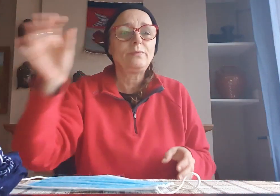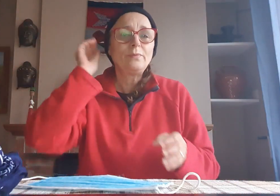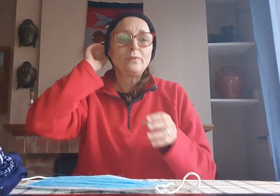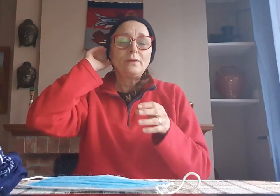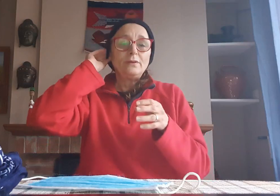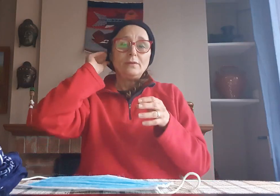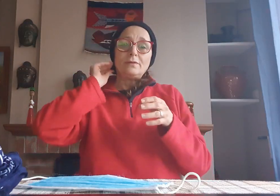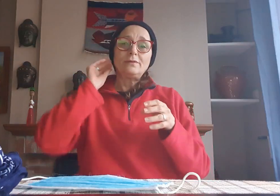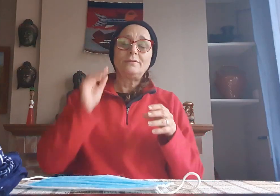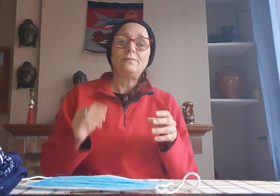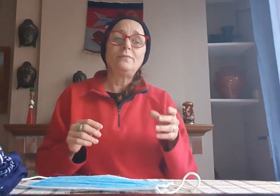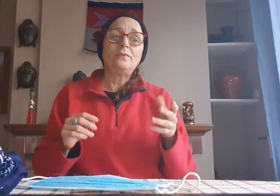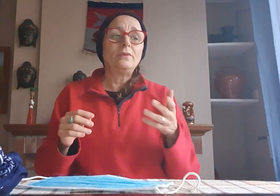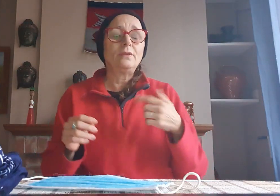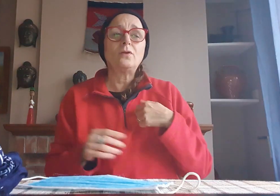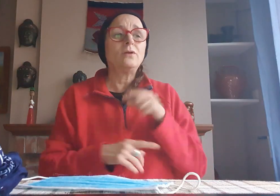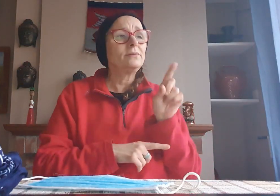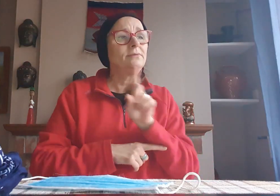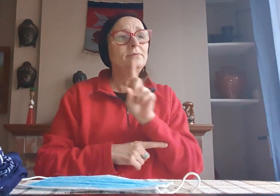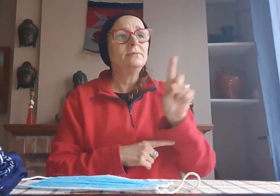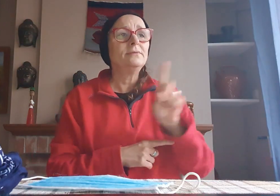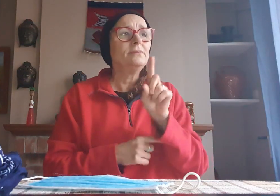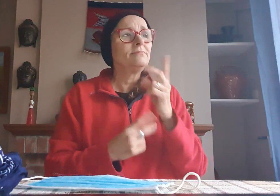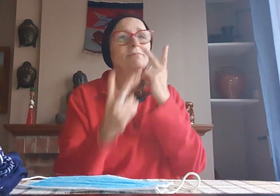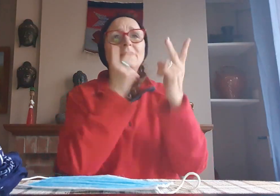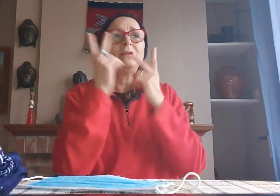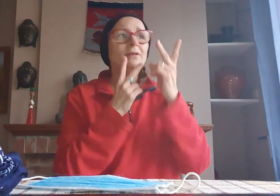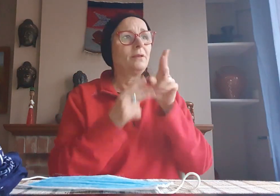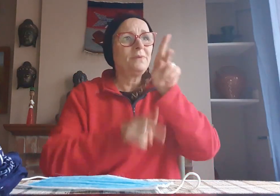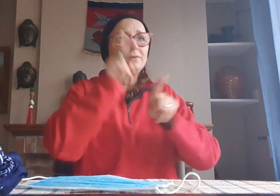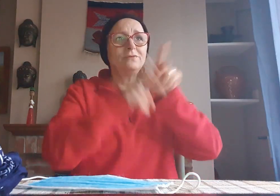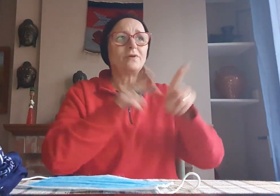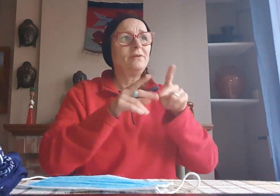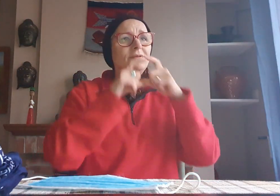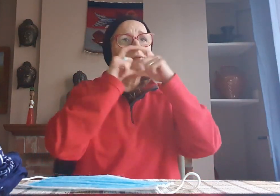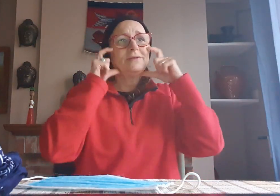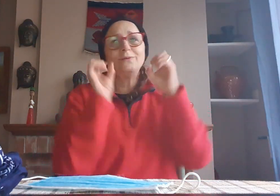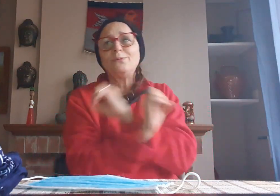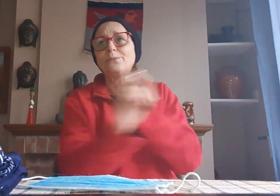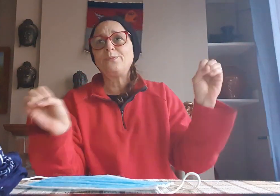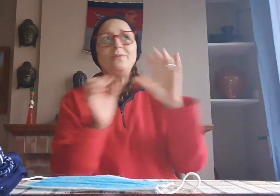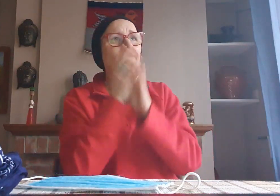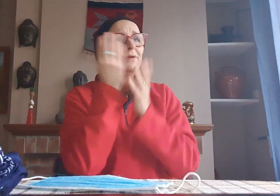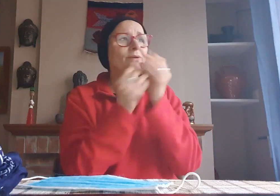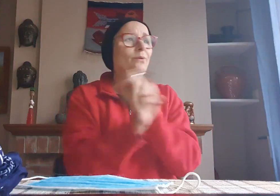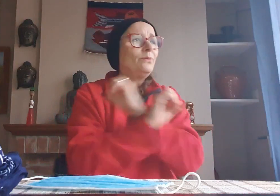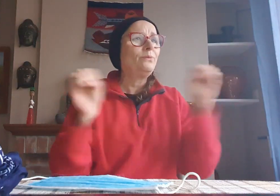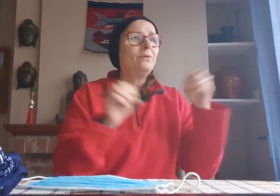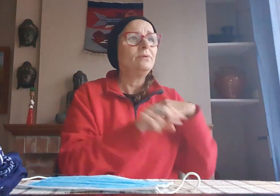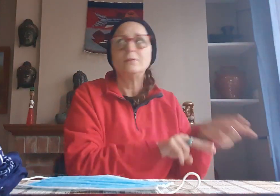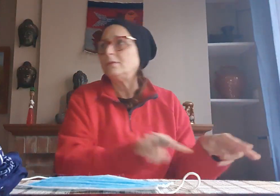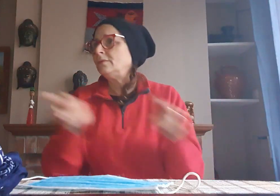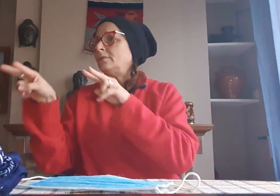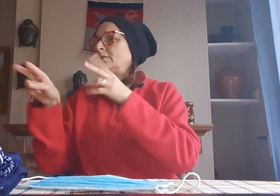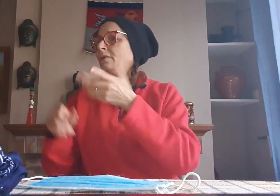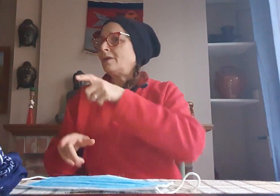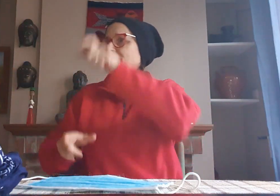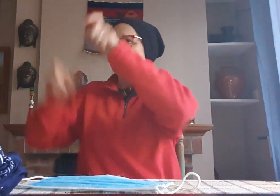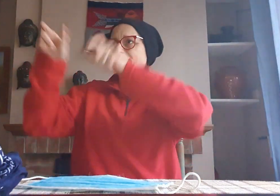que esto es lo mejor que he visto. Sí, vale. Bueno, por eso os he invitado, ni que fuéramos nuevos. Gracias, gracias por venir. Me ha gustado. Lo mismo digo, ha sido un placer. Os